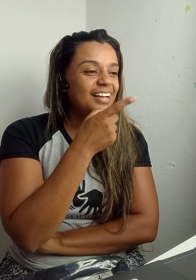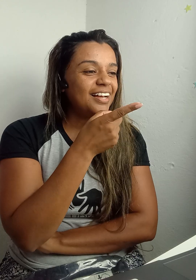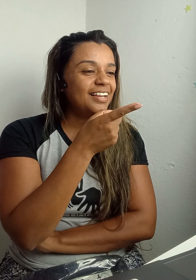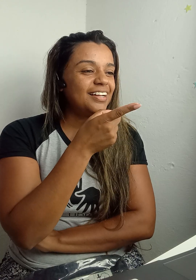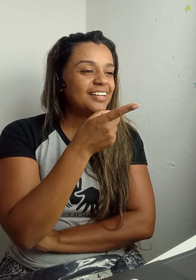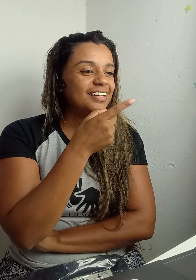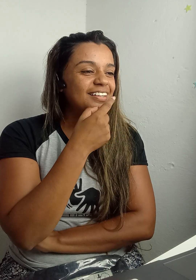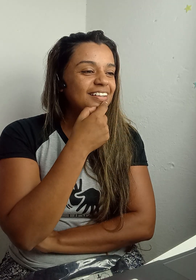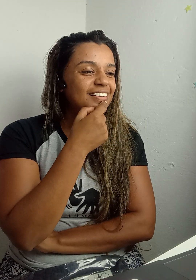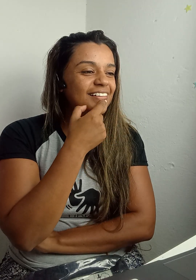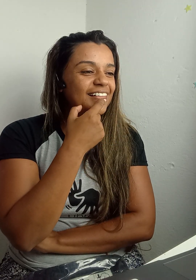Ah,